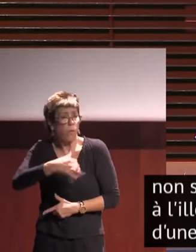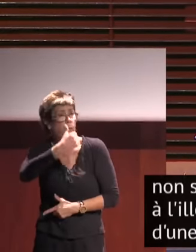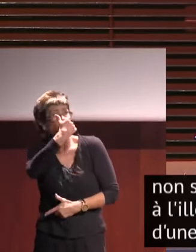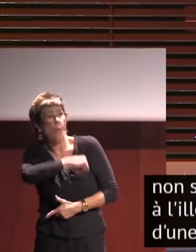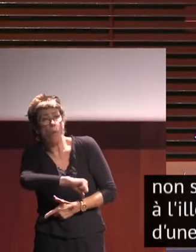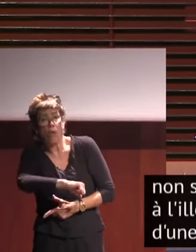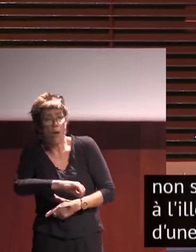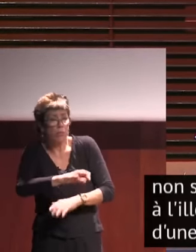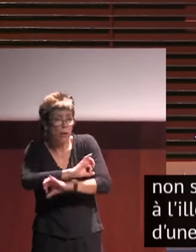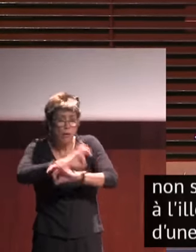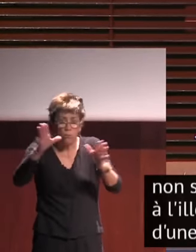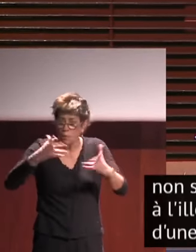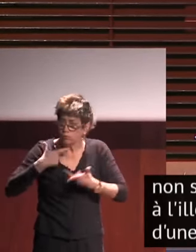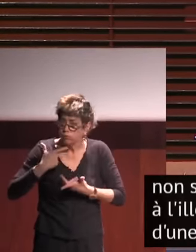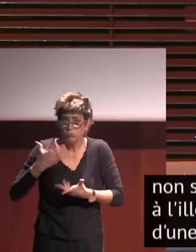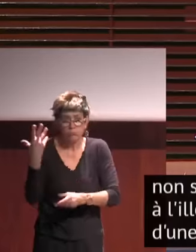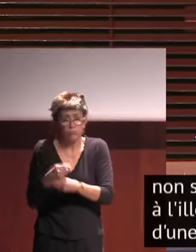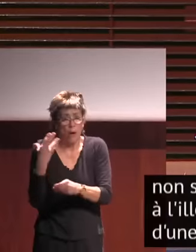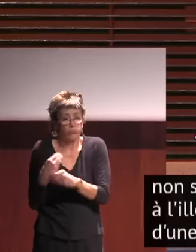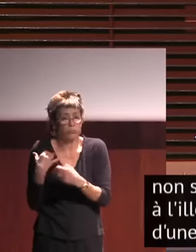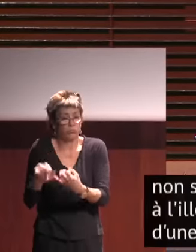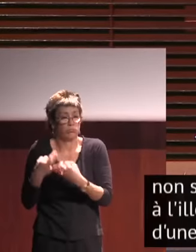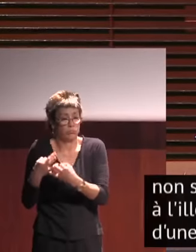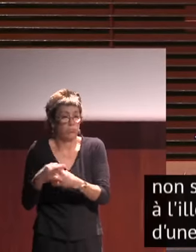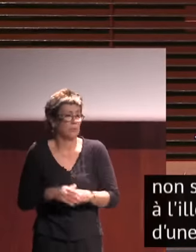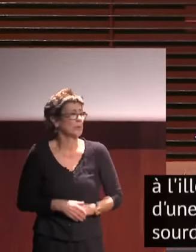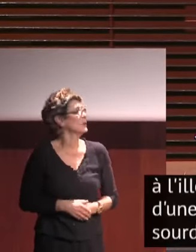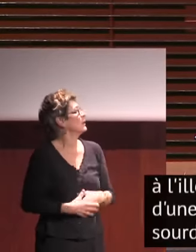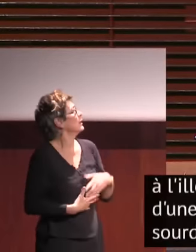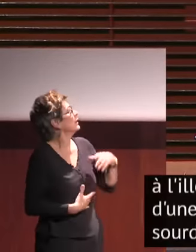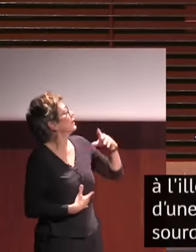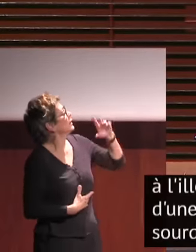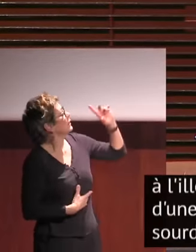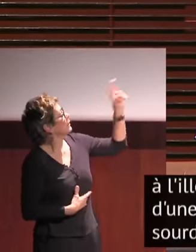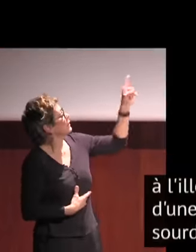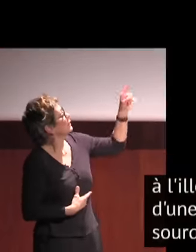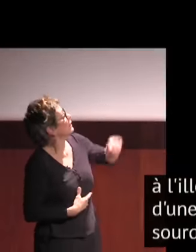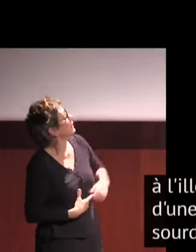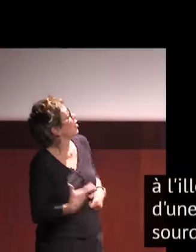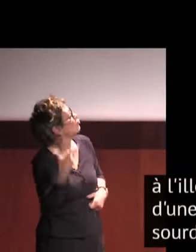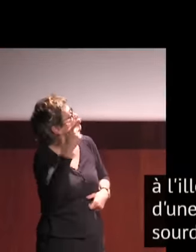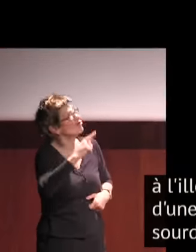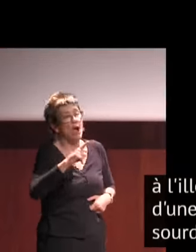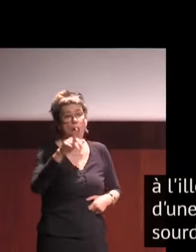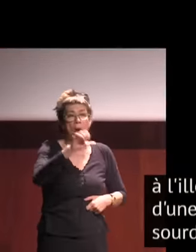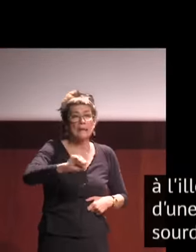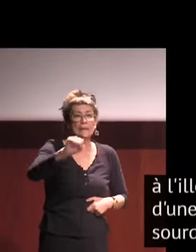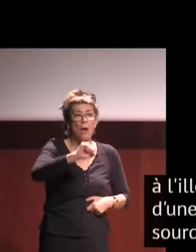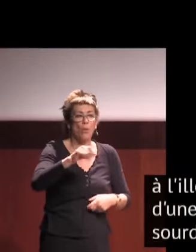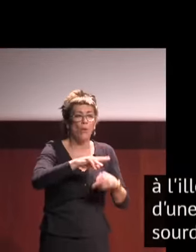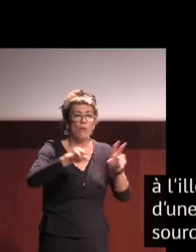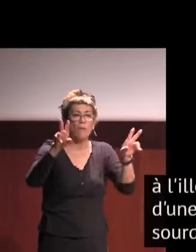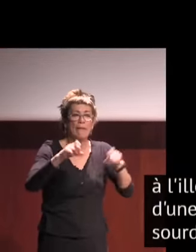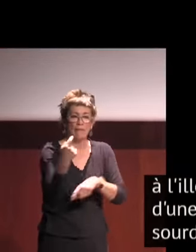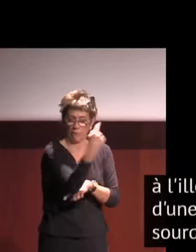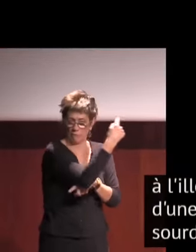pour apprendre à écrire. Gérard Saint-Romain, dans son autobiographie « L'amour au-delà du désert », le dit et le raconte de cette